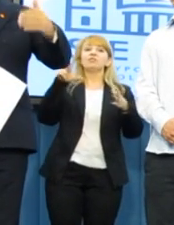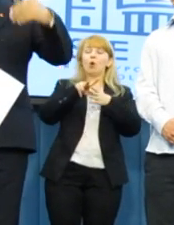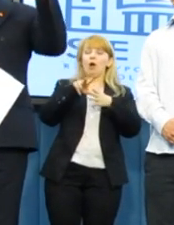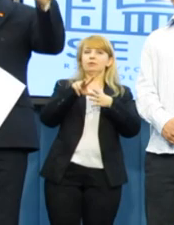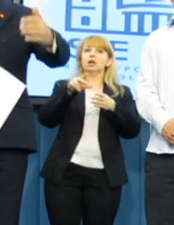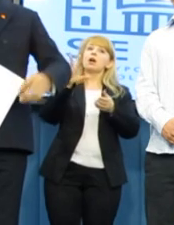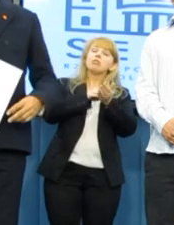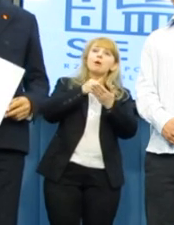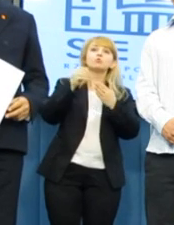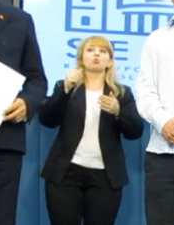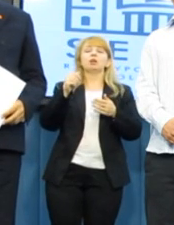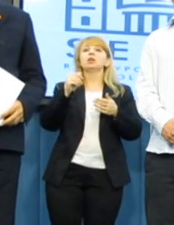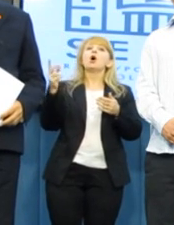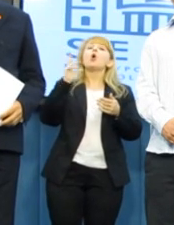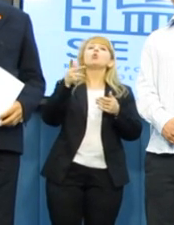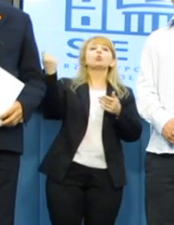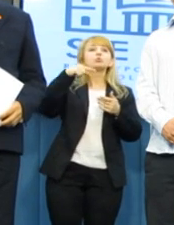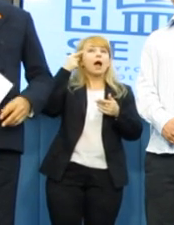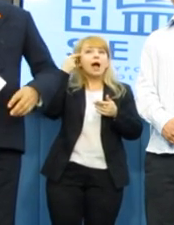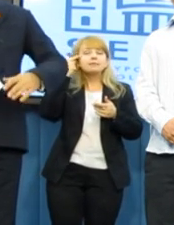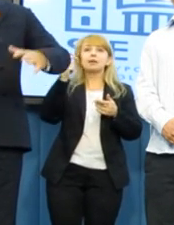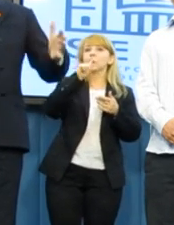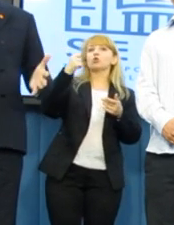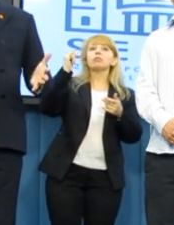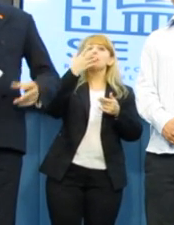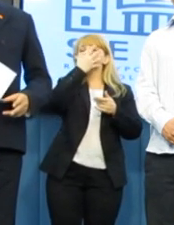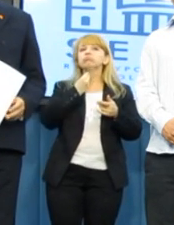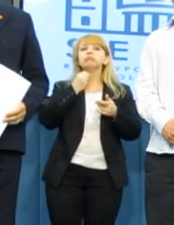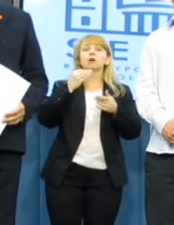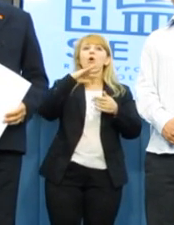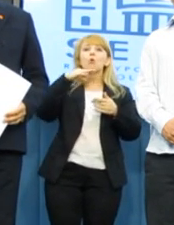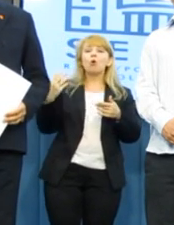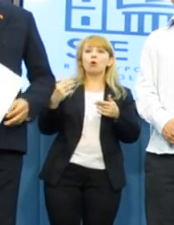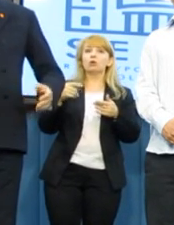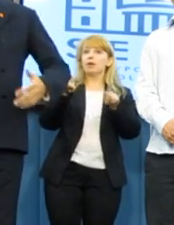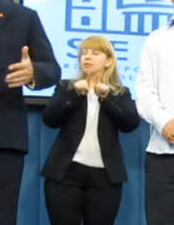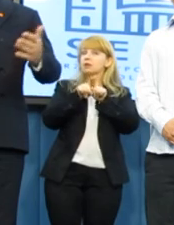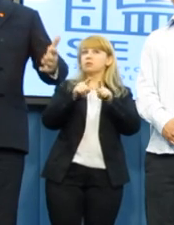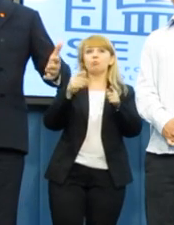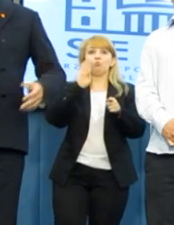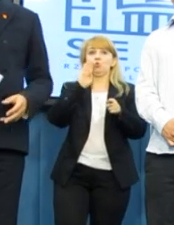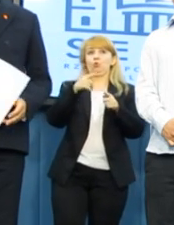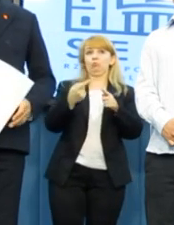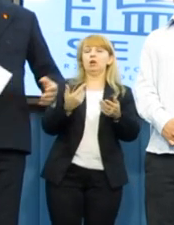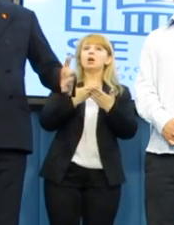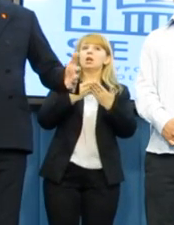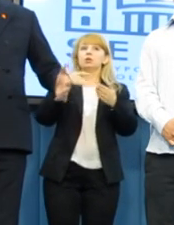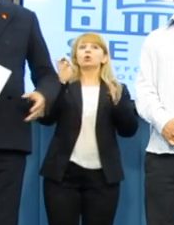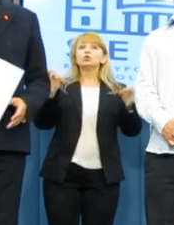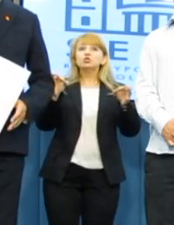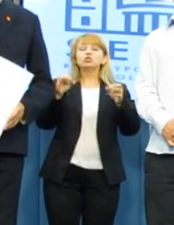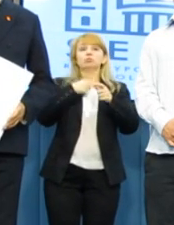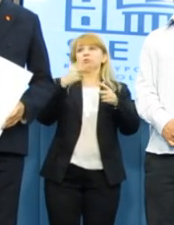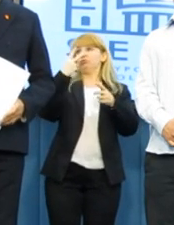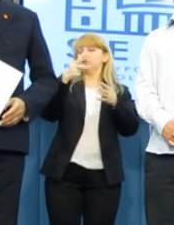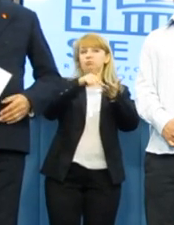czyli przybyszów gdzieś z Azji o innym kolorze skóry. Tu się mniej mobilizuje społeczność, bo dotyczy to właśnie osób gdzieś tam z jakiegoś